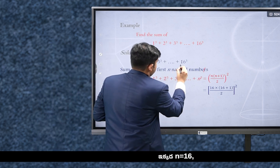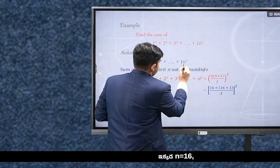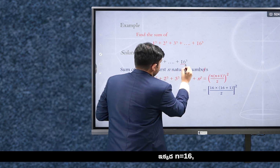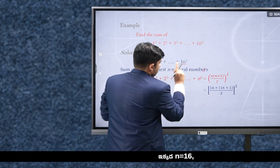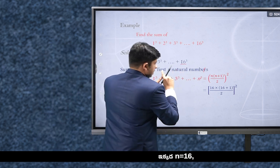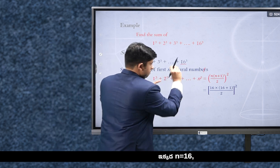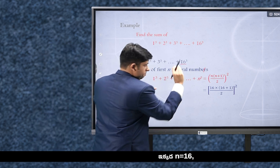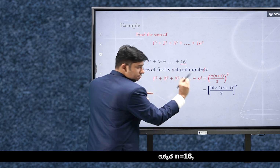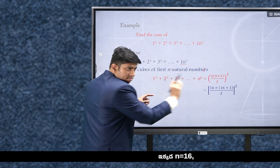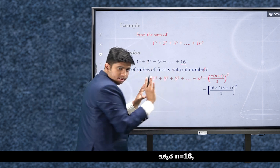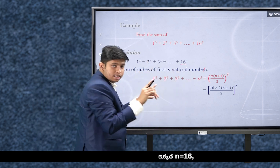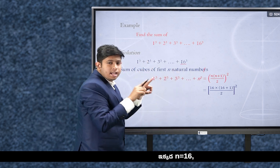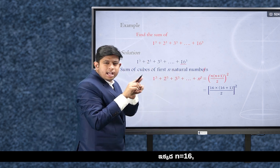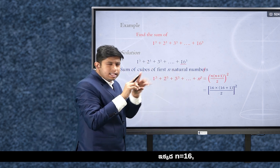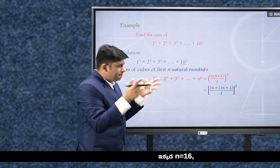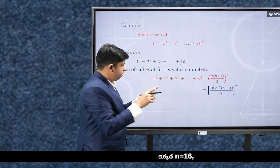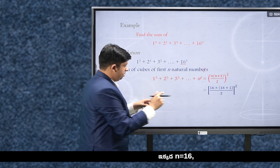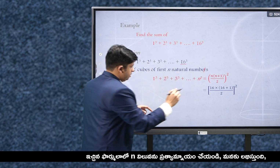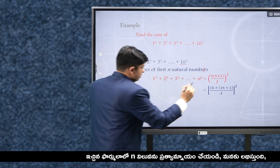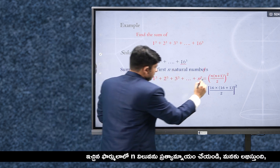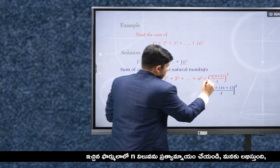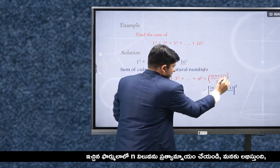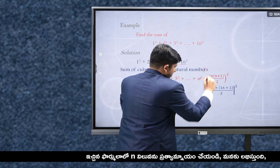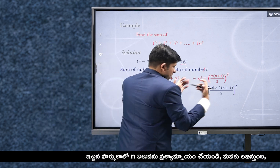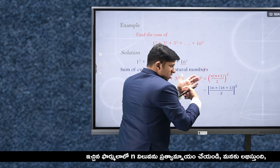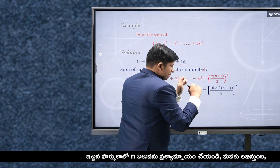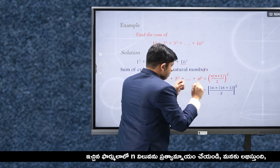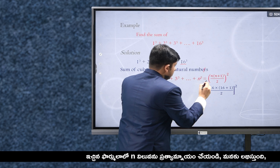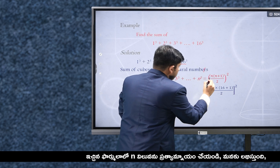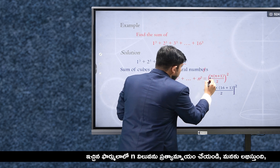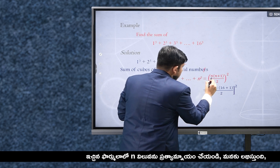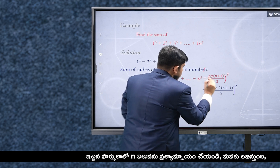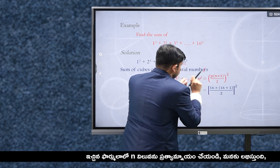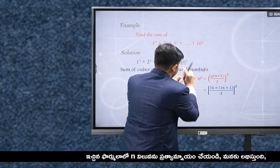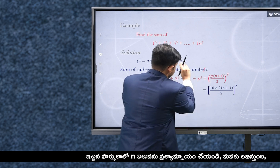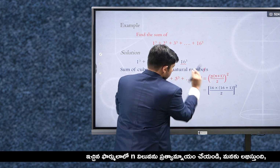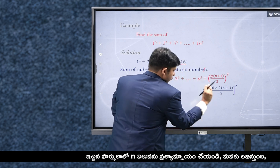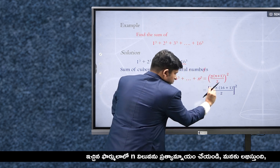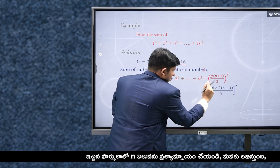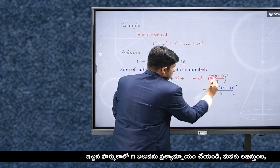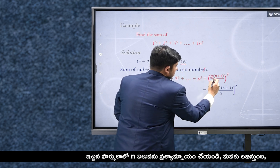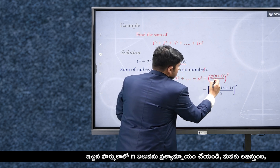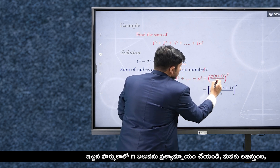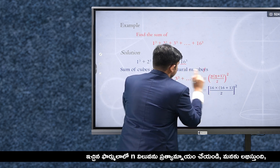ఇక్కడ n = 16. ఇచ్చిన ఫార్ములాలో n విలువను ప్రత్యామ్నాయం చేయండి. మనకు